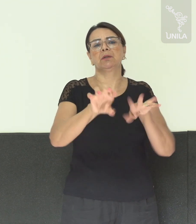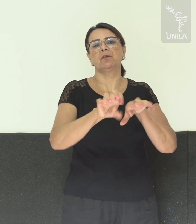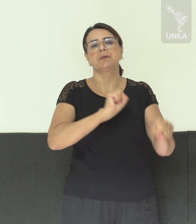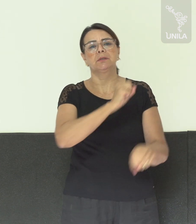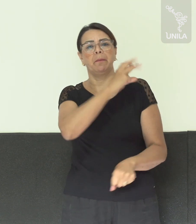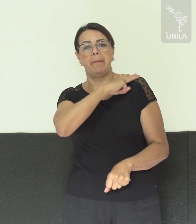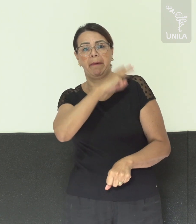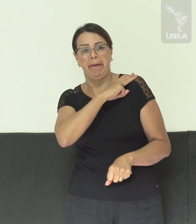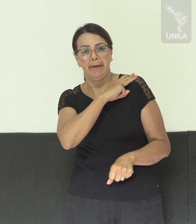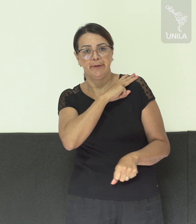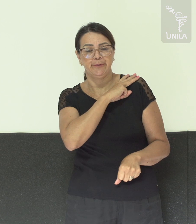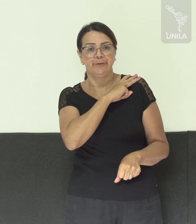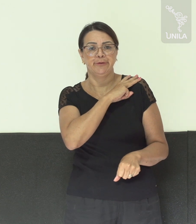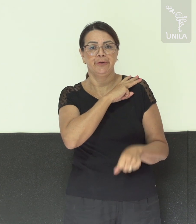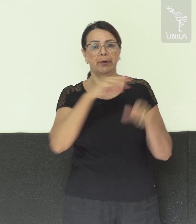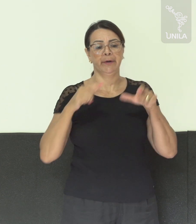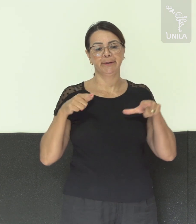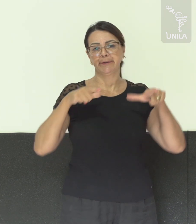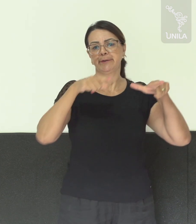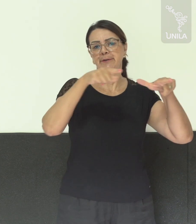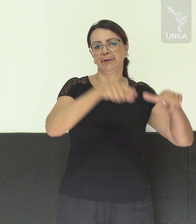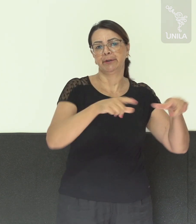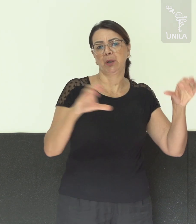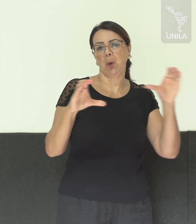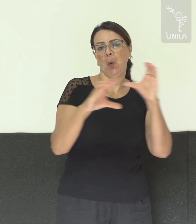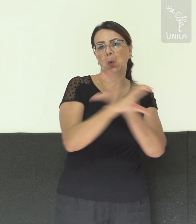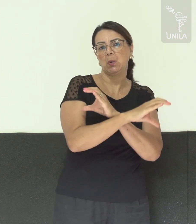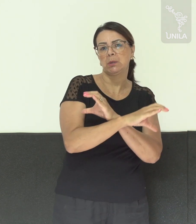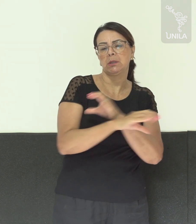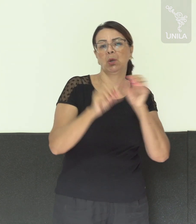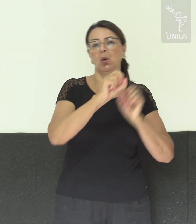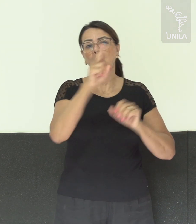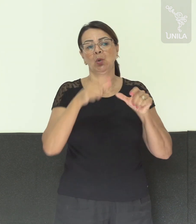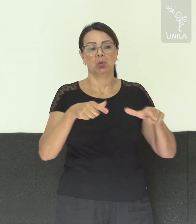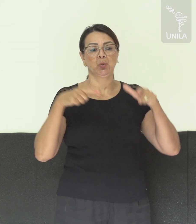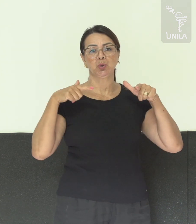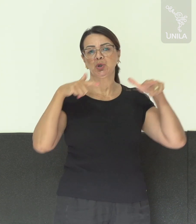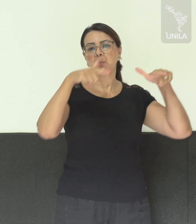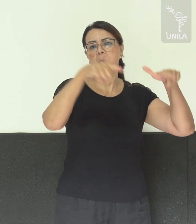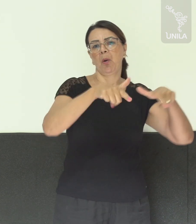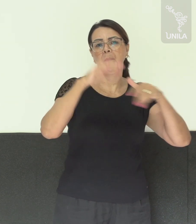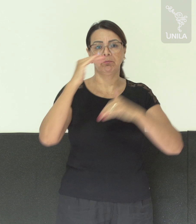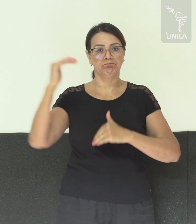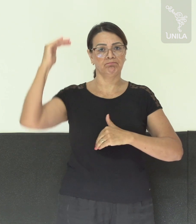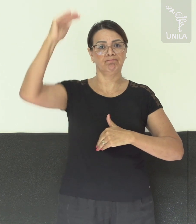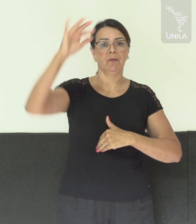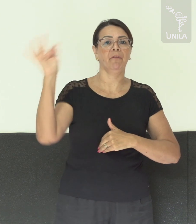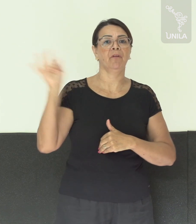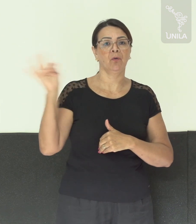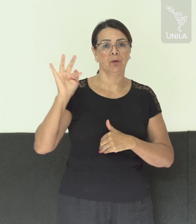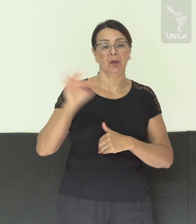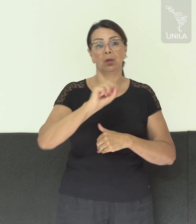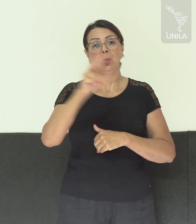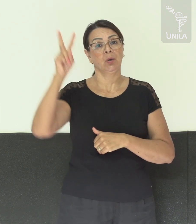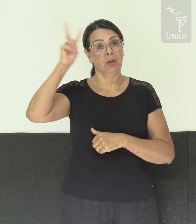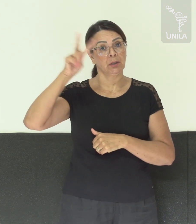ensino médio, certidão de conclusão / diploma de ensino superior ou histórico